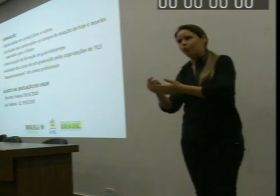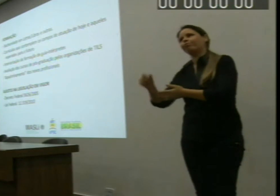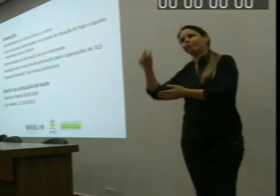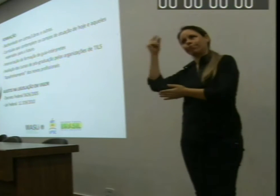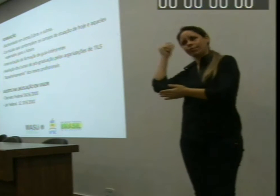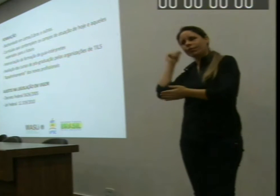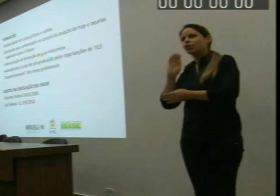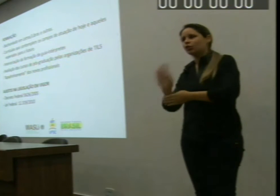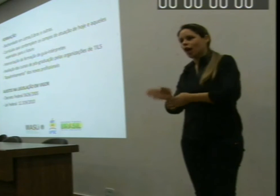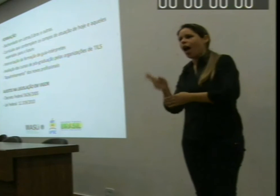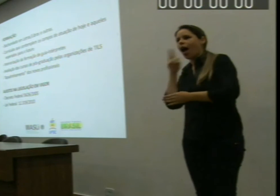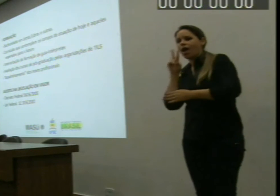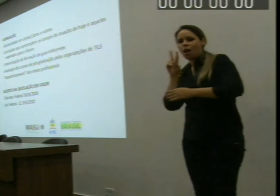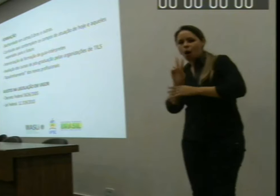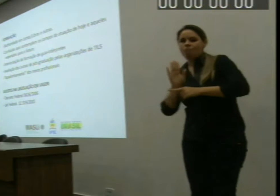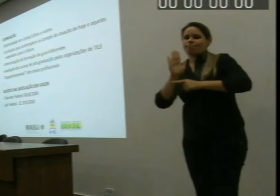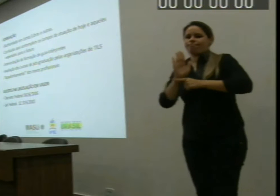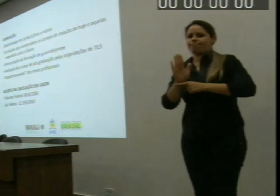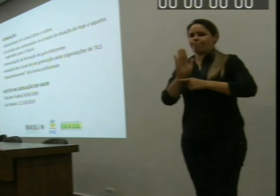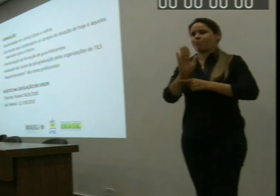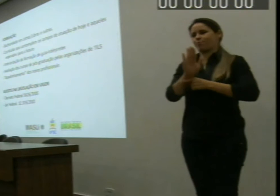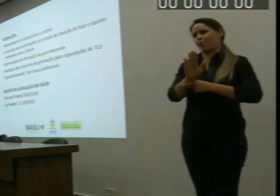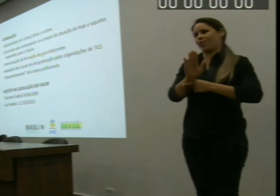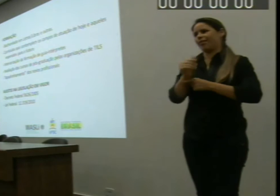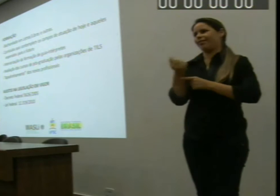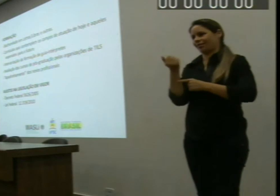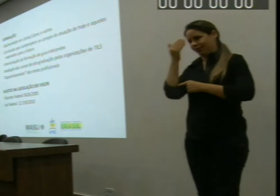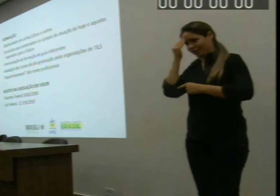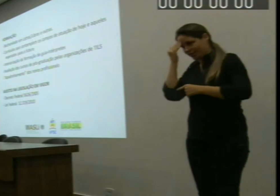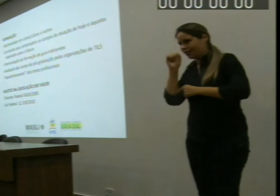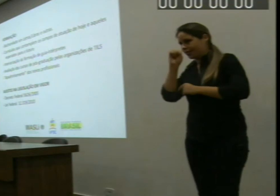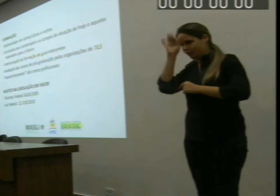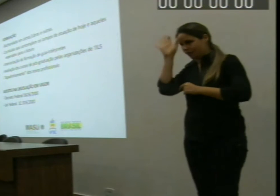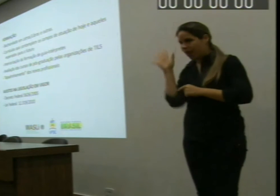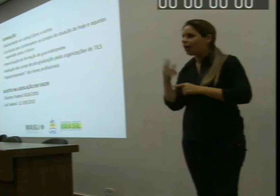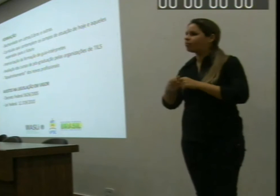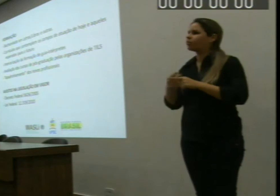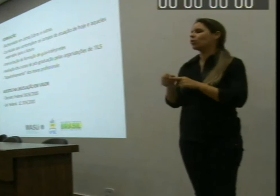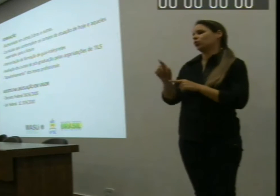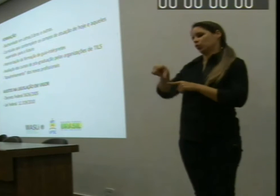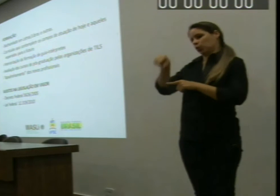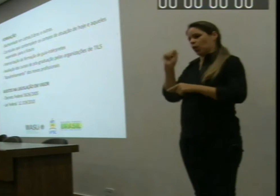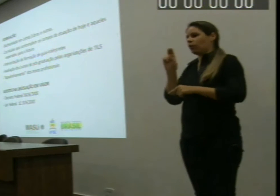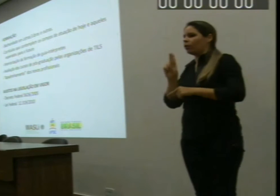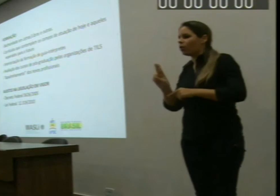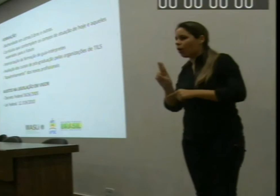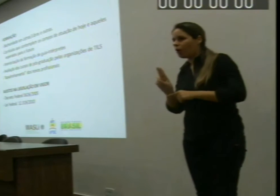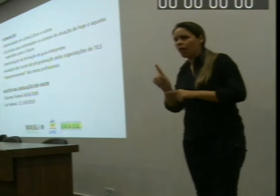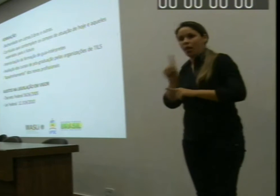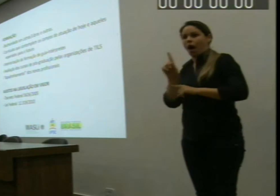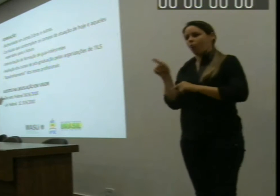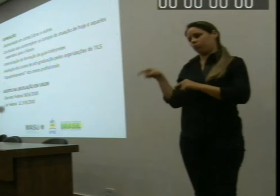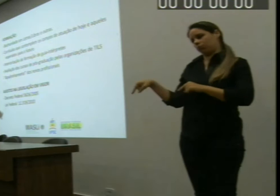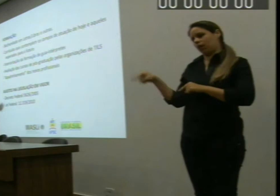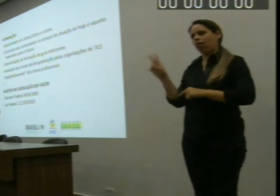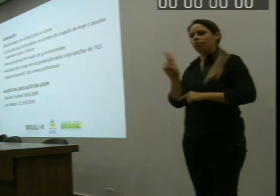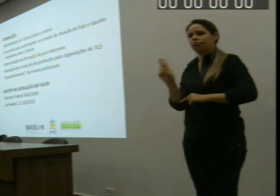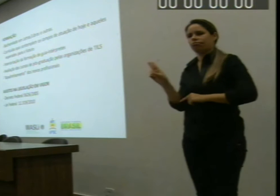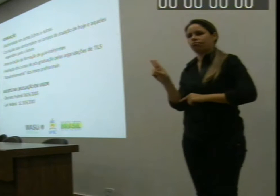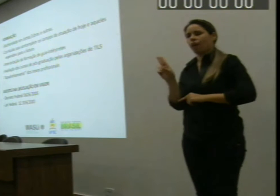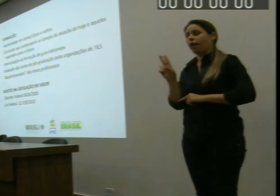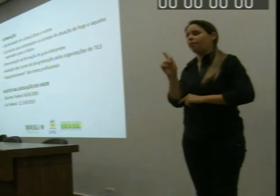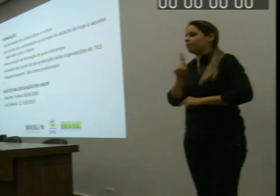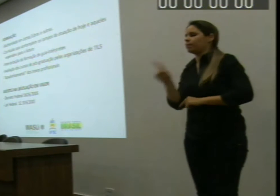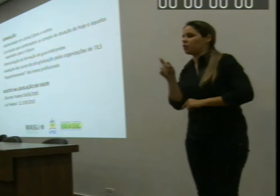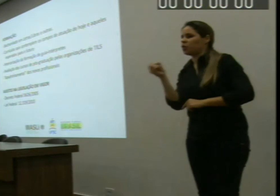já tá na vida adulta Então agora ele anda sozinho não é que ele é um professor que manda desmanda que diz diz o que tá certo o que tá